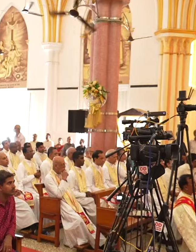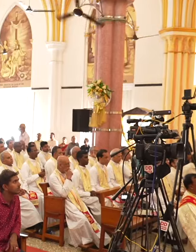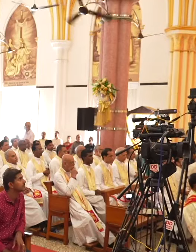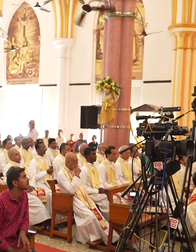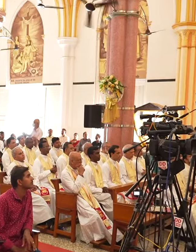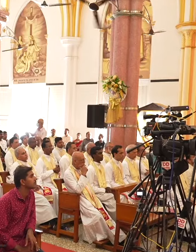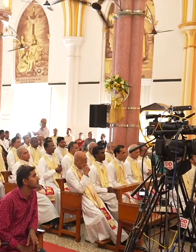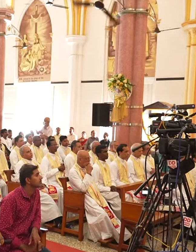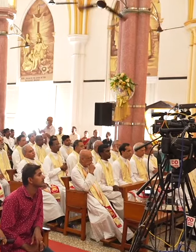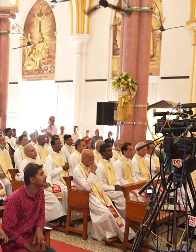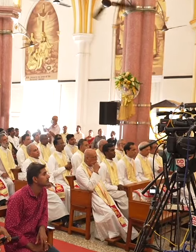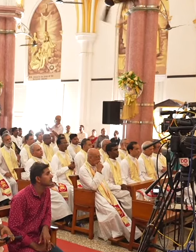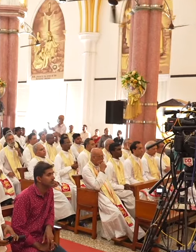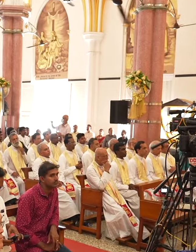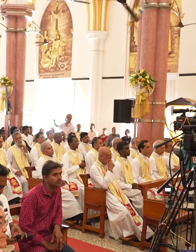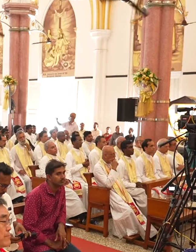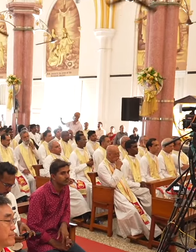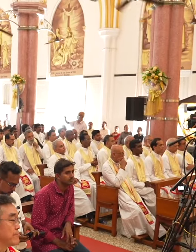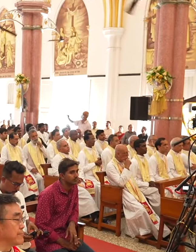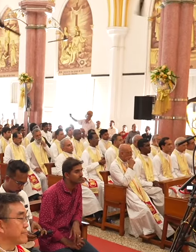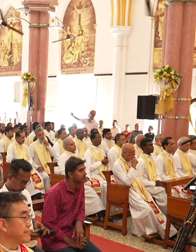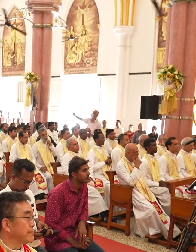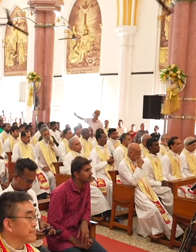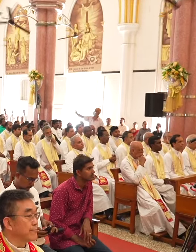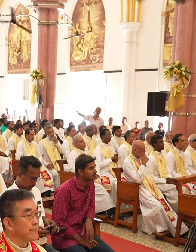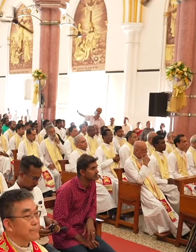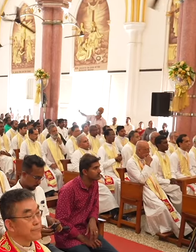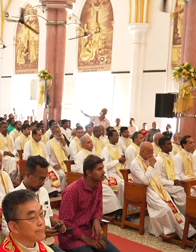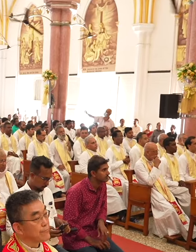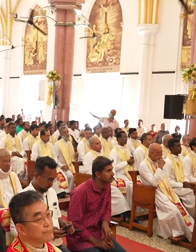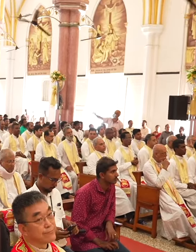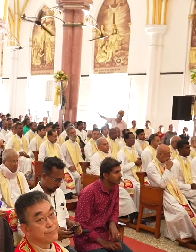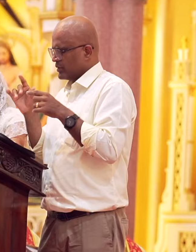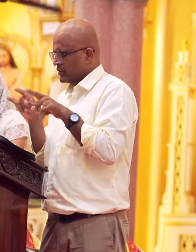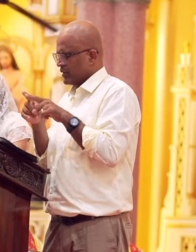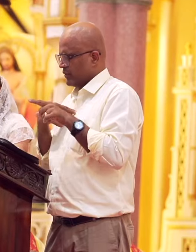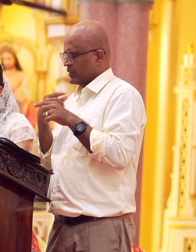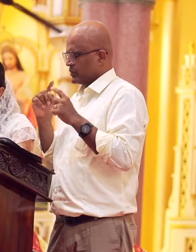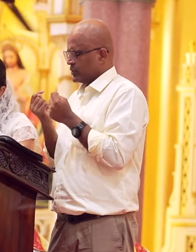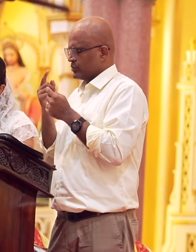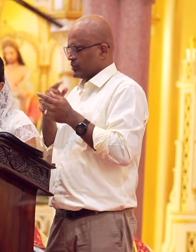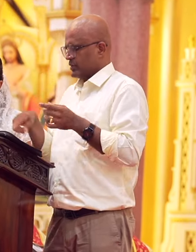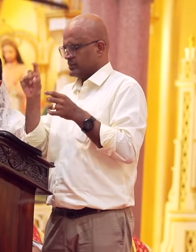നീ എന്റെ ജനമായ ഇസ്രായേൽ മക്കളെ ഈജിപ്തിൽ നിന്ന് പുറത്തു കൊണ്ടുവരണം.